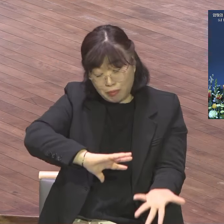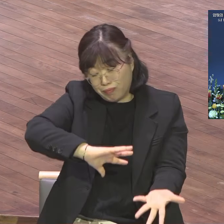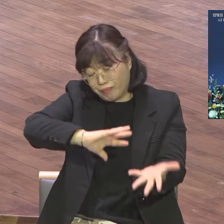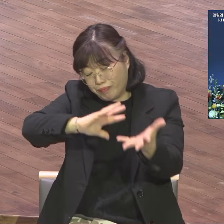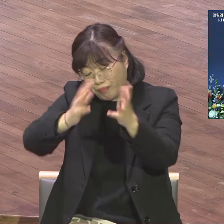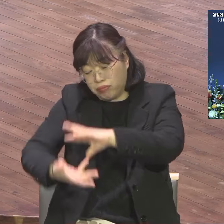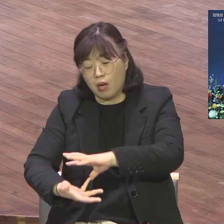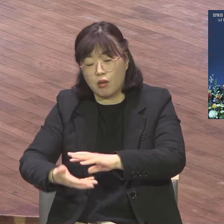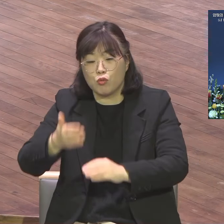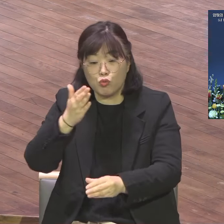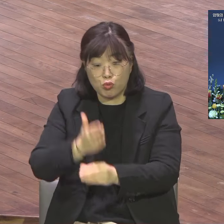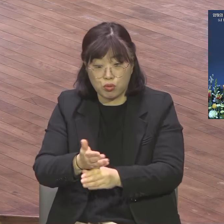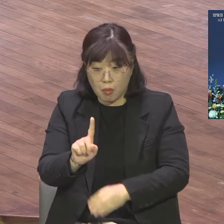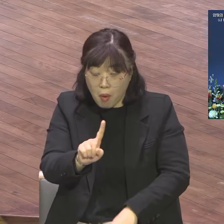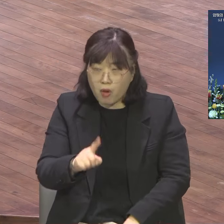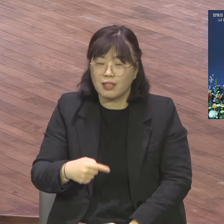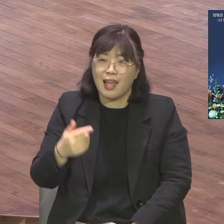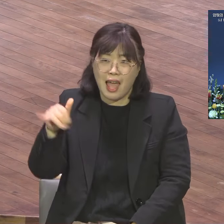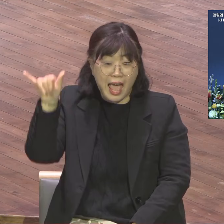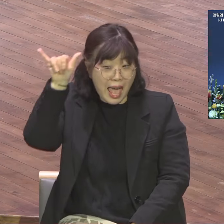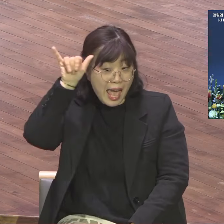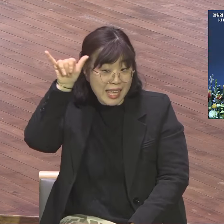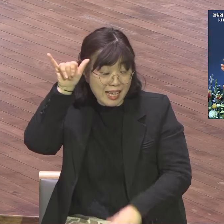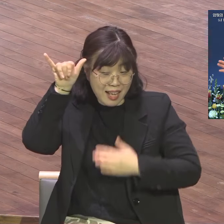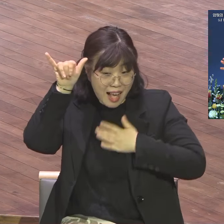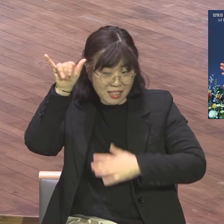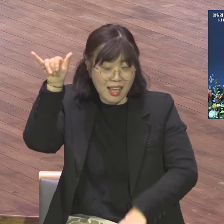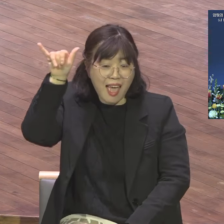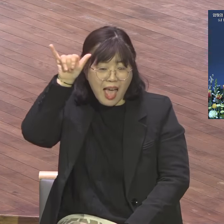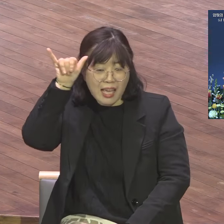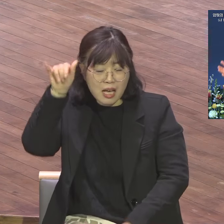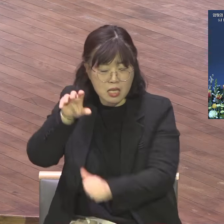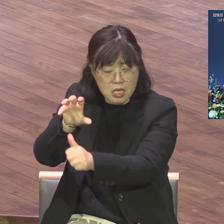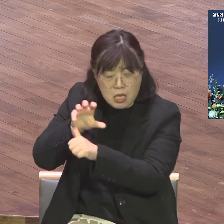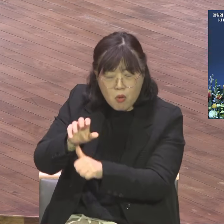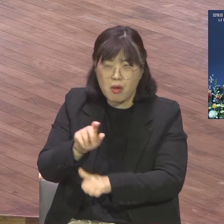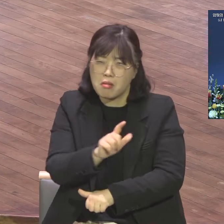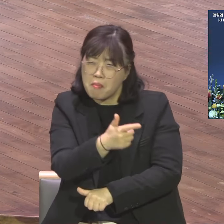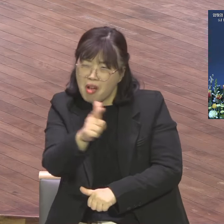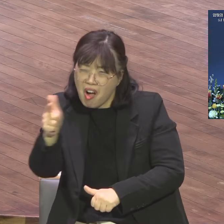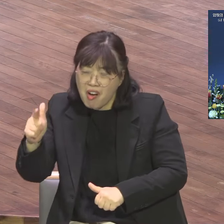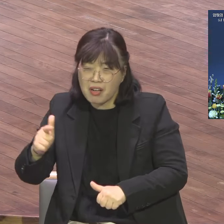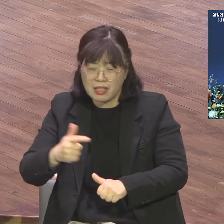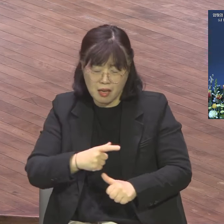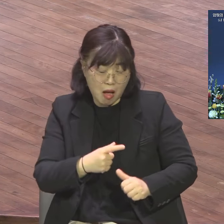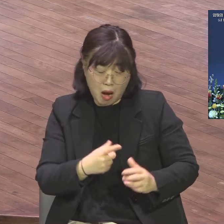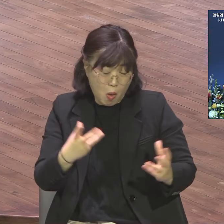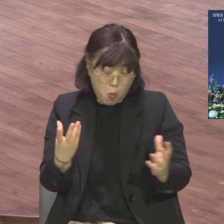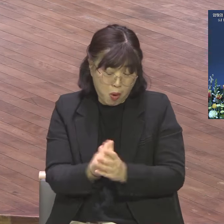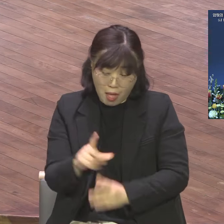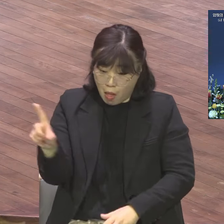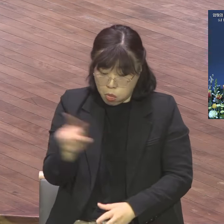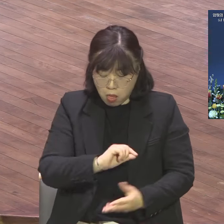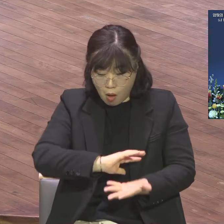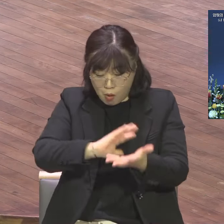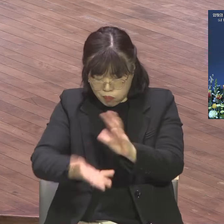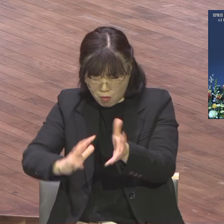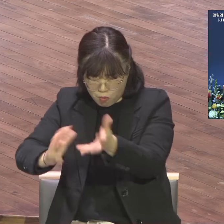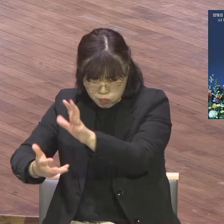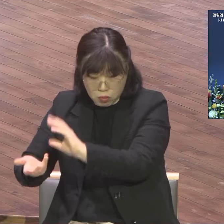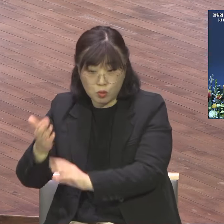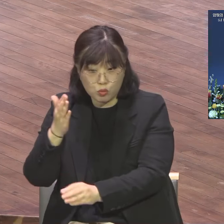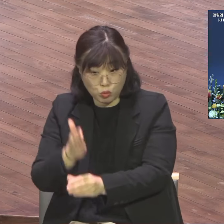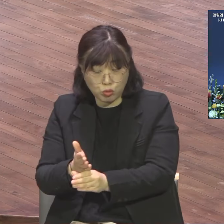만들어내는데 여러 영화들 보지만 막 지진이 나가지고 아파트 확 무너지고 막 그거 다 가짜예요.